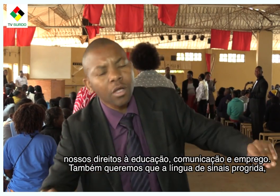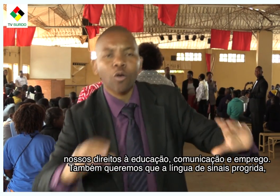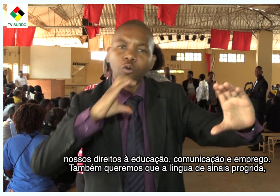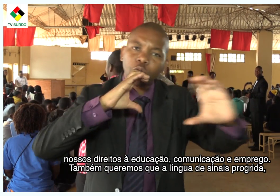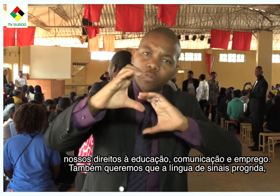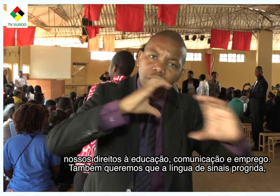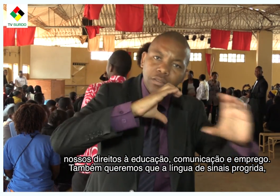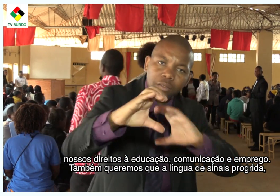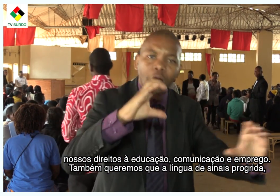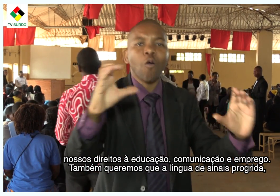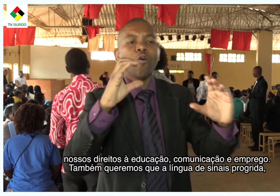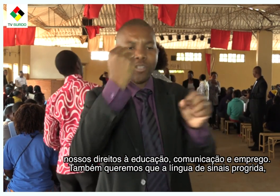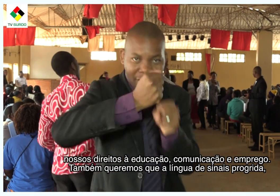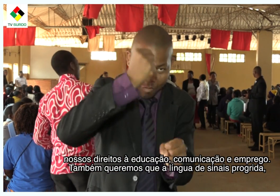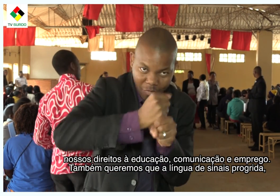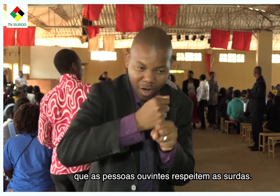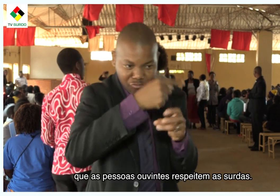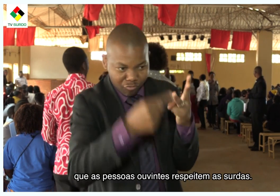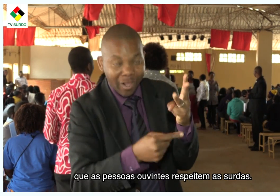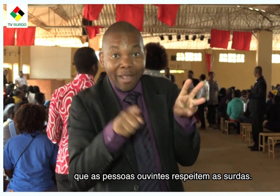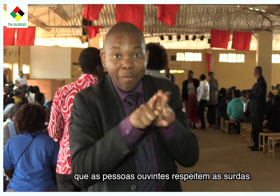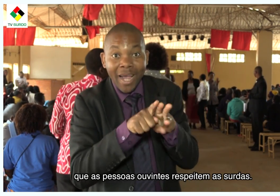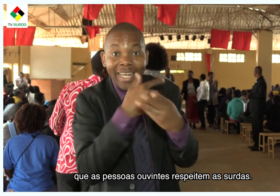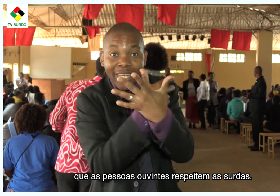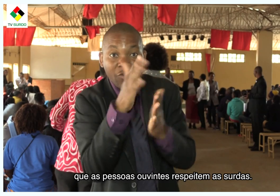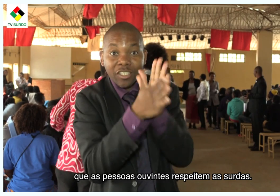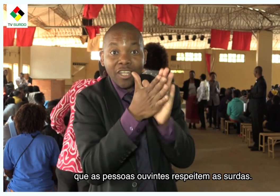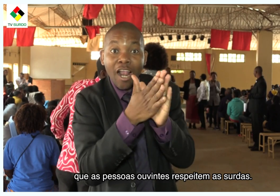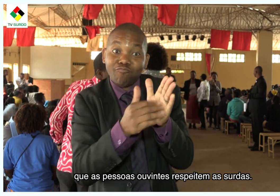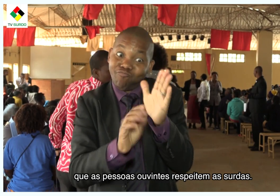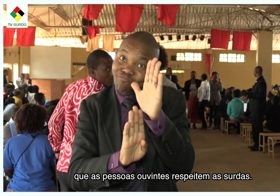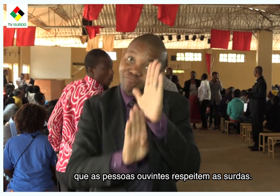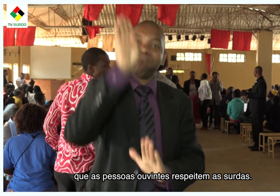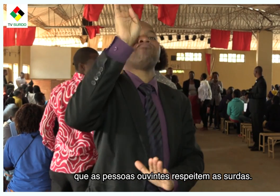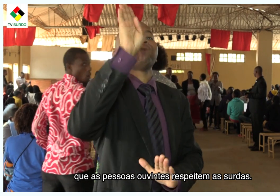e emprego também queremos que a língua de sinais progrida que as pessoas ouvintes respeitem as